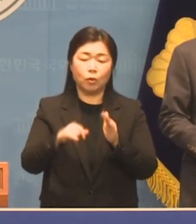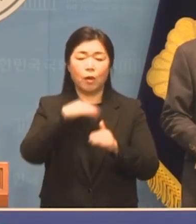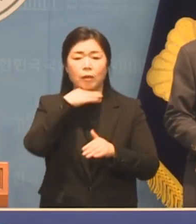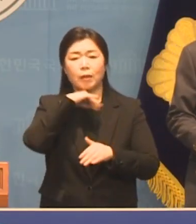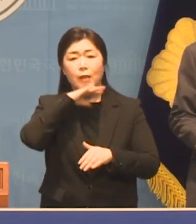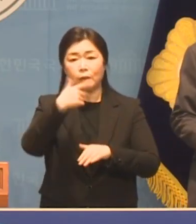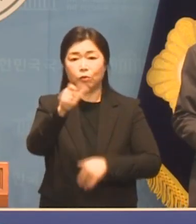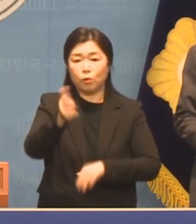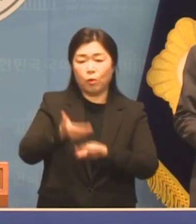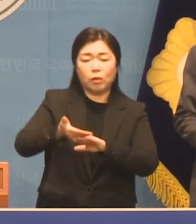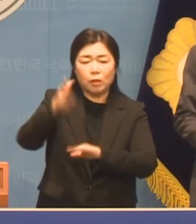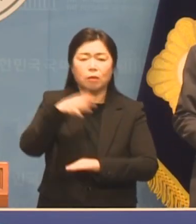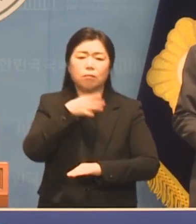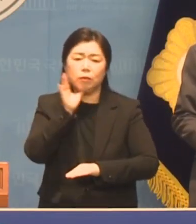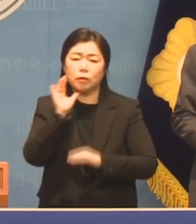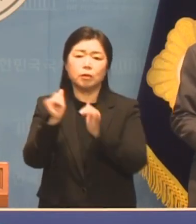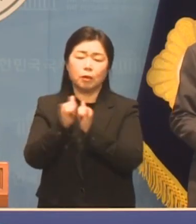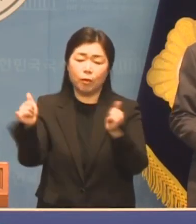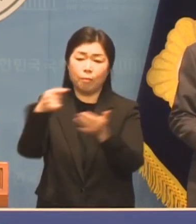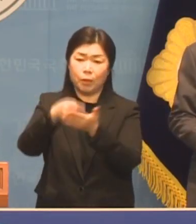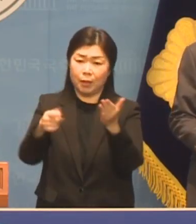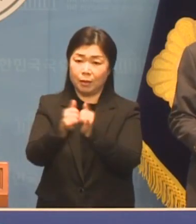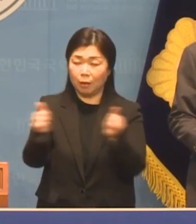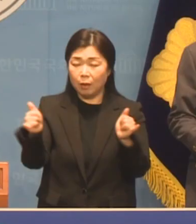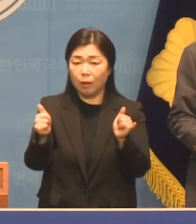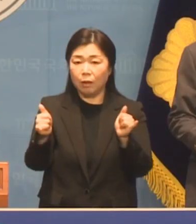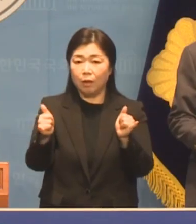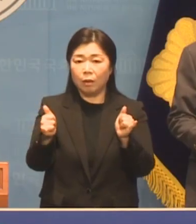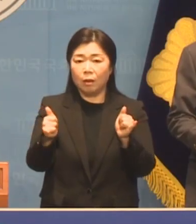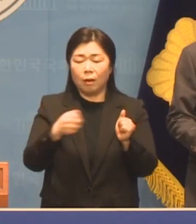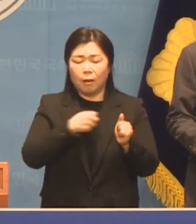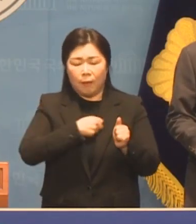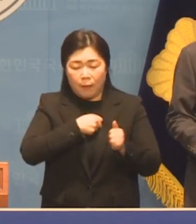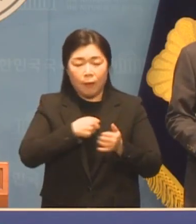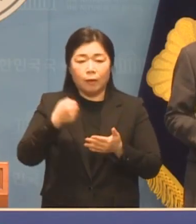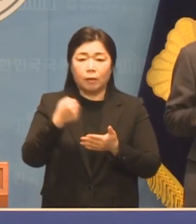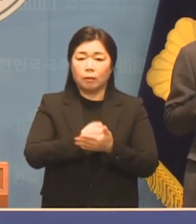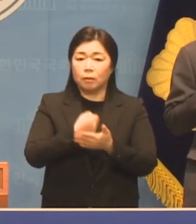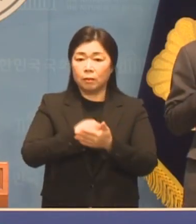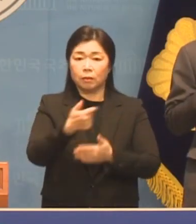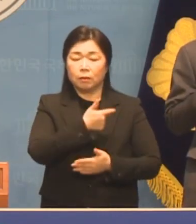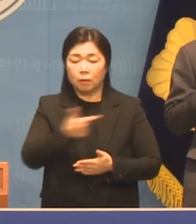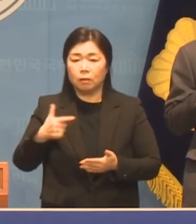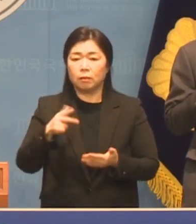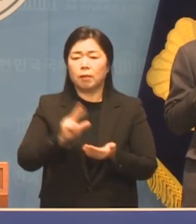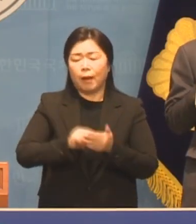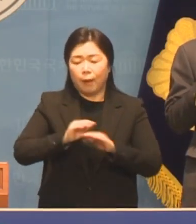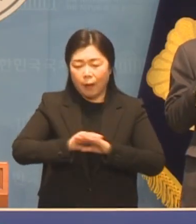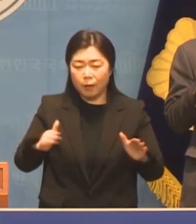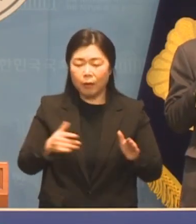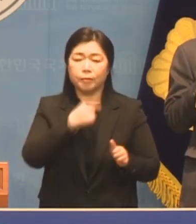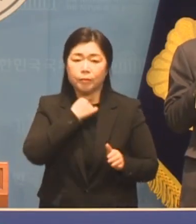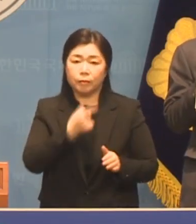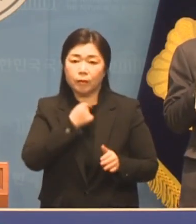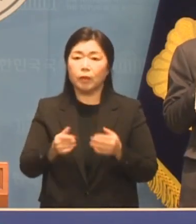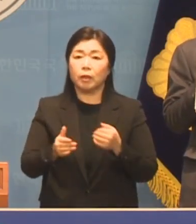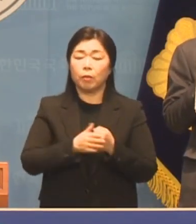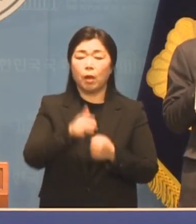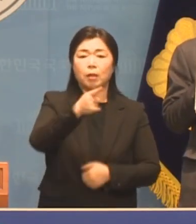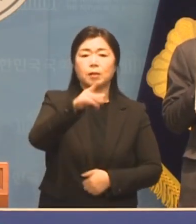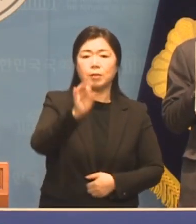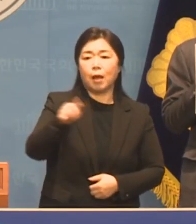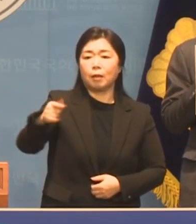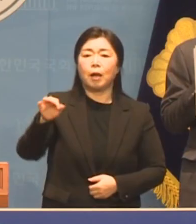65세 이상의 노년층의 피해자들의 피맺힌 한이라도 풀 수 있도록 장수진